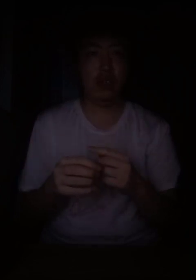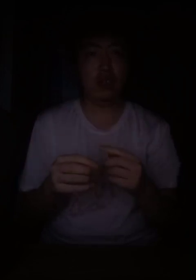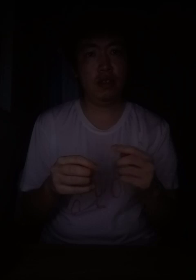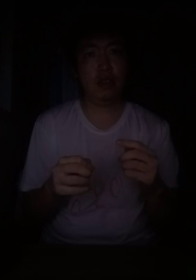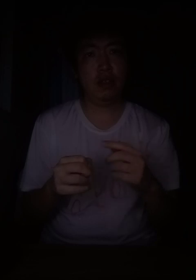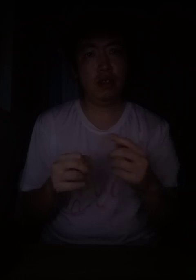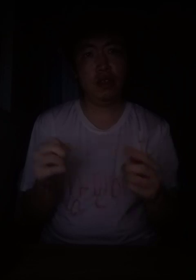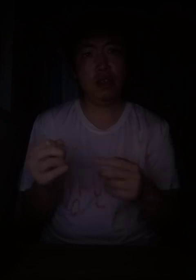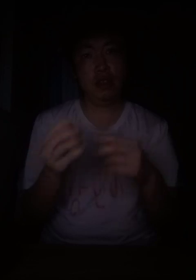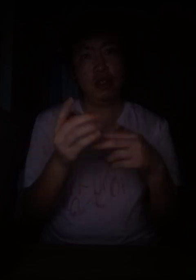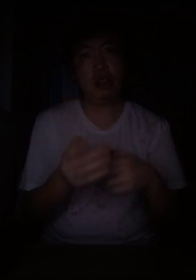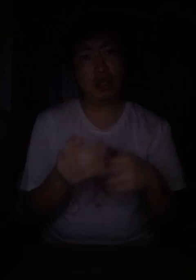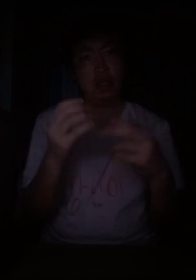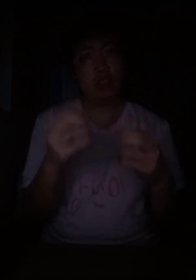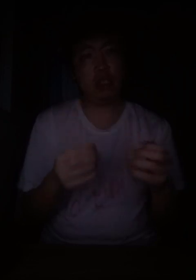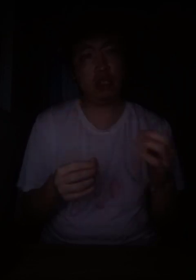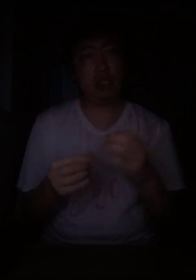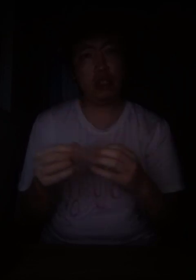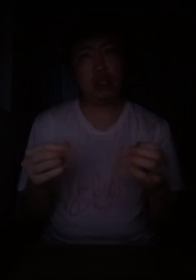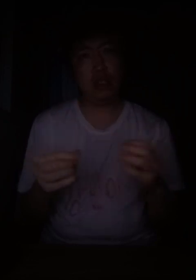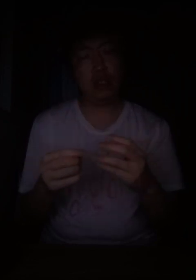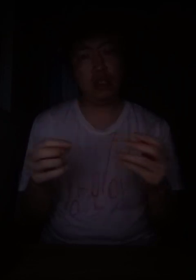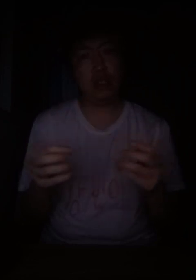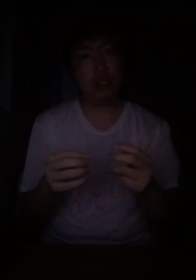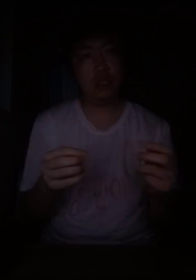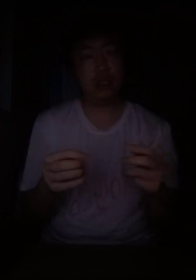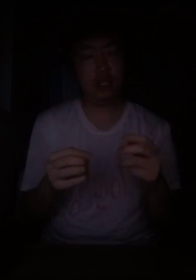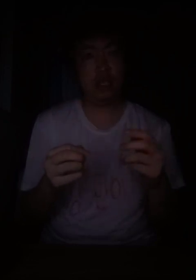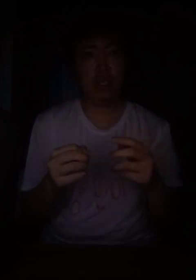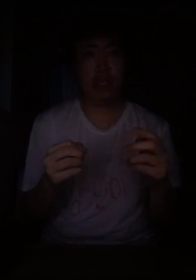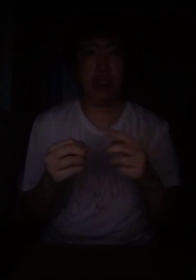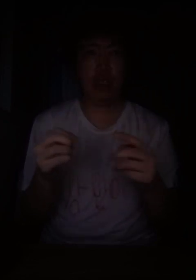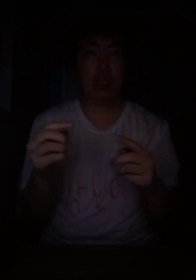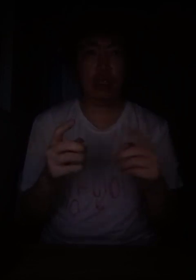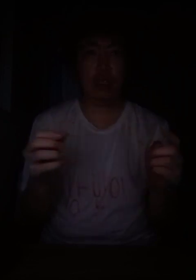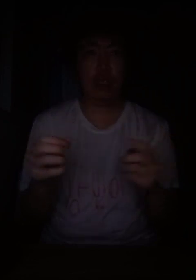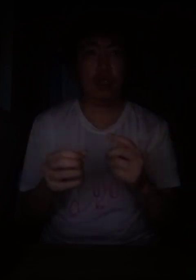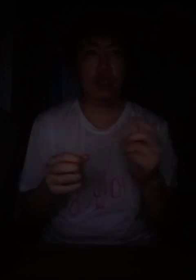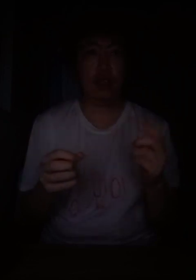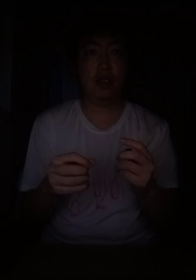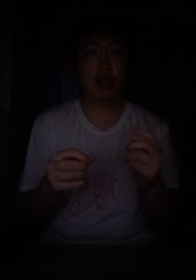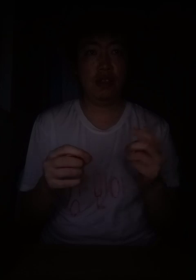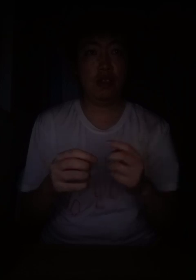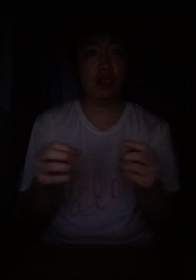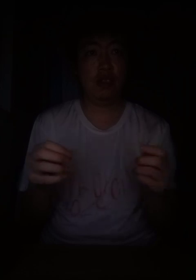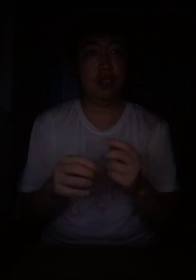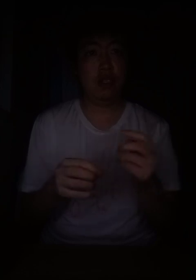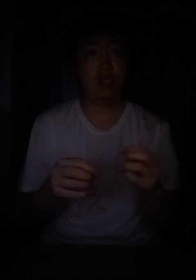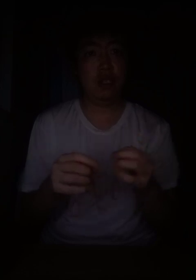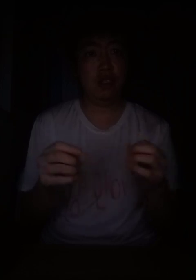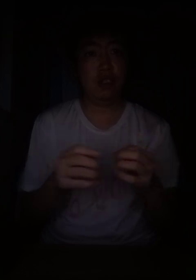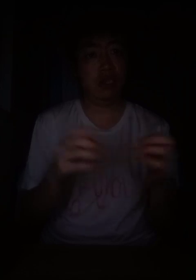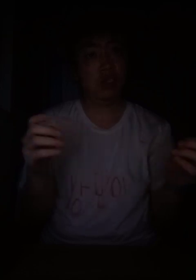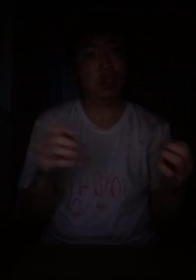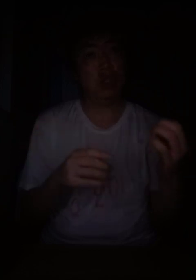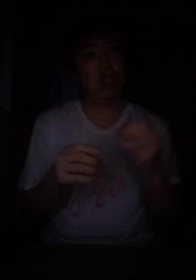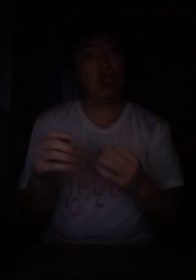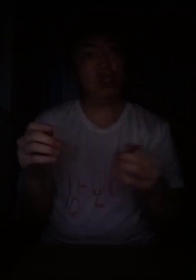모든 엘리베이터에는 승강기 번호와 QR코드가 표시되어 있습니다. 이 내용을 바탕으로 구급대원에게 정확한